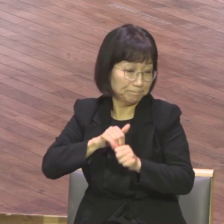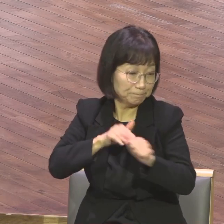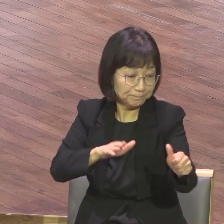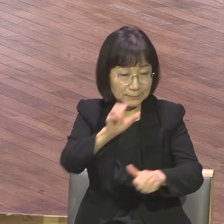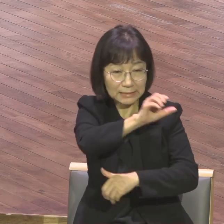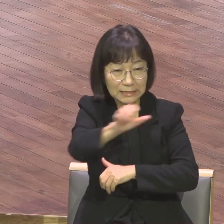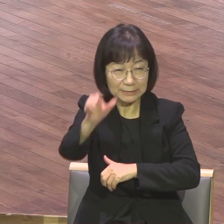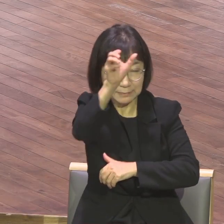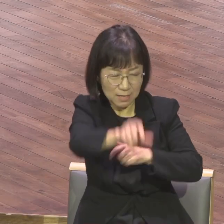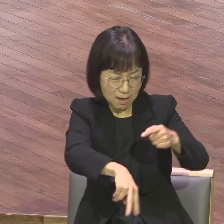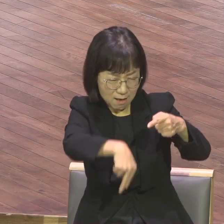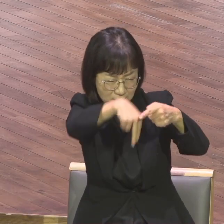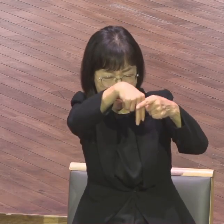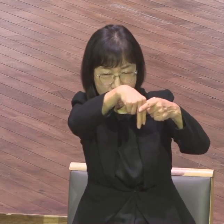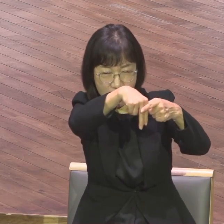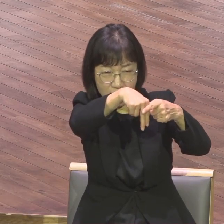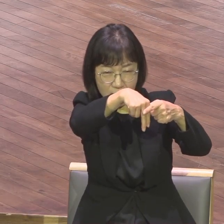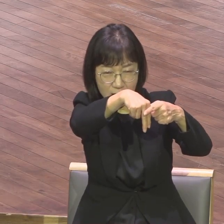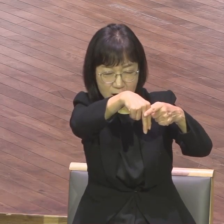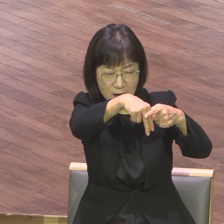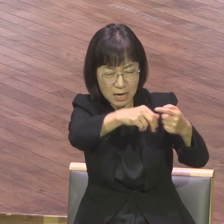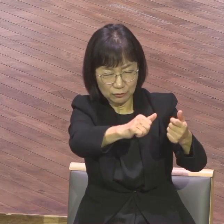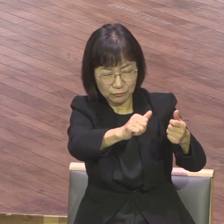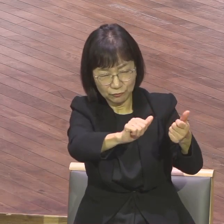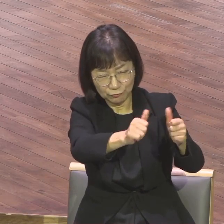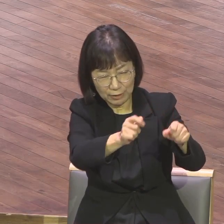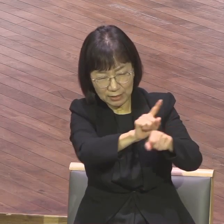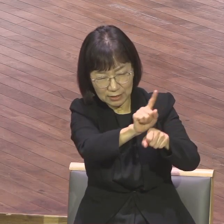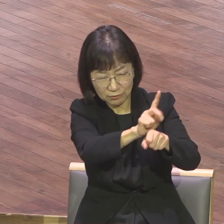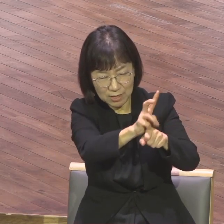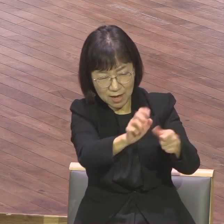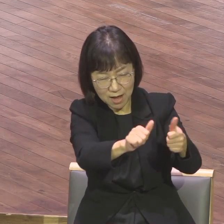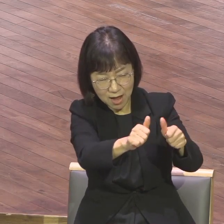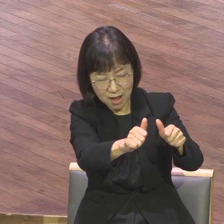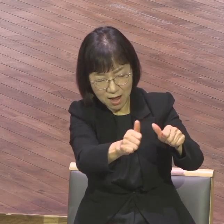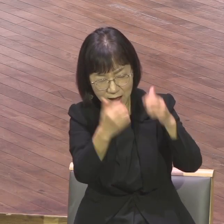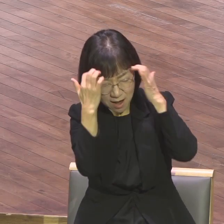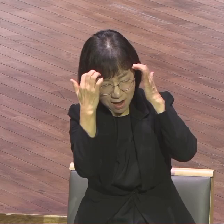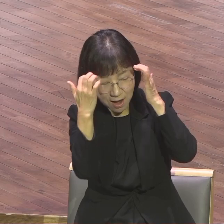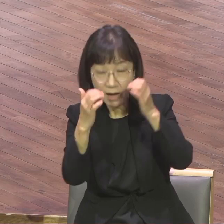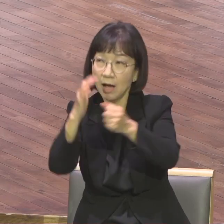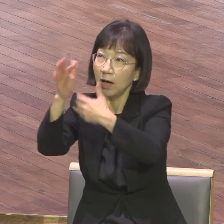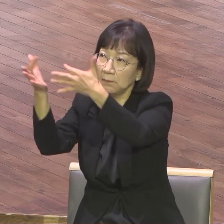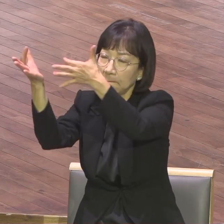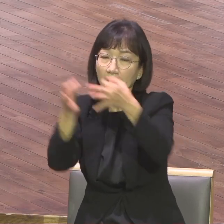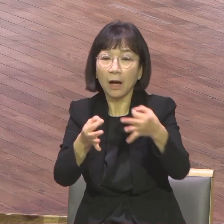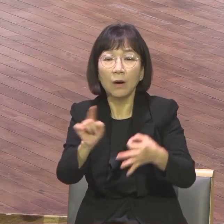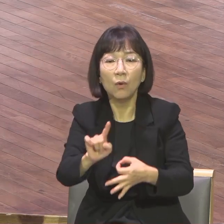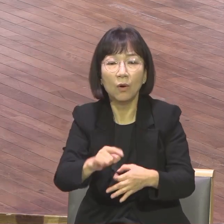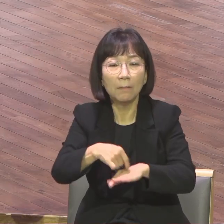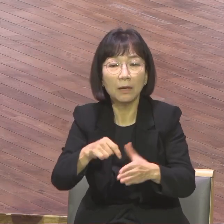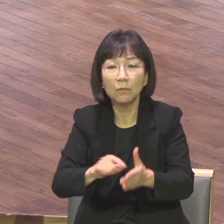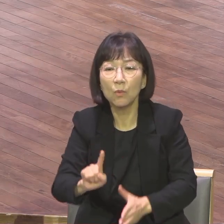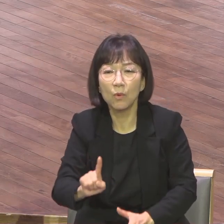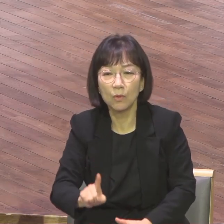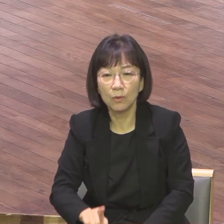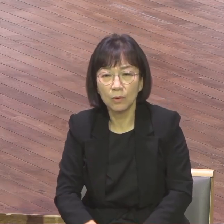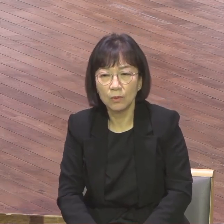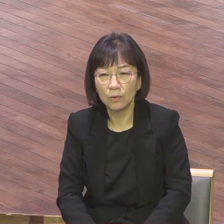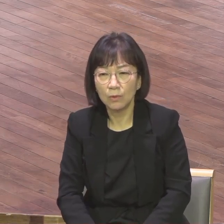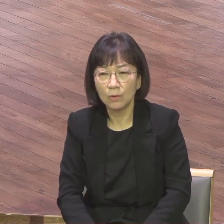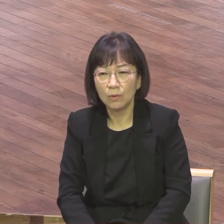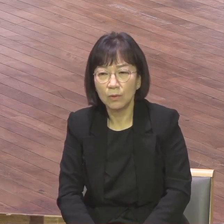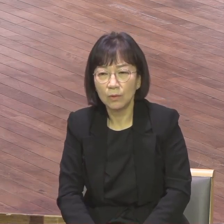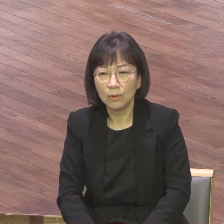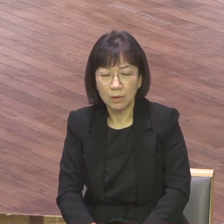그 심정, 그 부모의 심정이 어떻겠냐고, 하나님의 심정이 어떻겠냐고, 독생자 아들이 십자가에서 지금 처형을 당하는